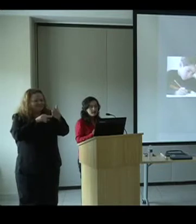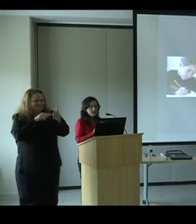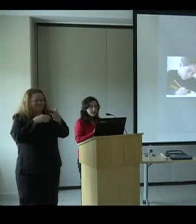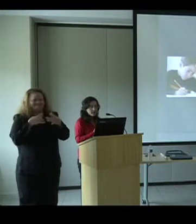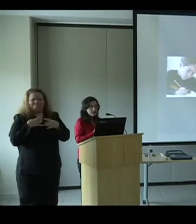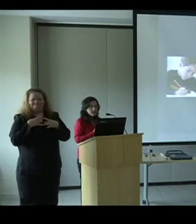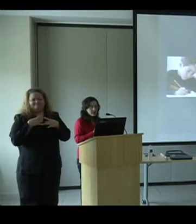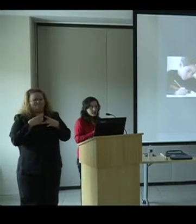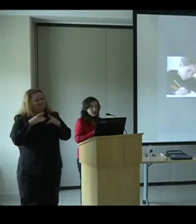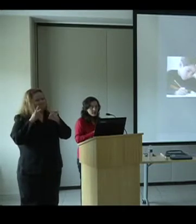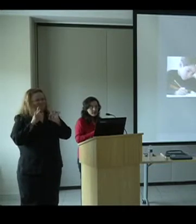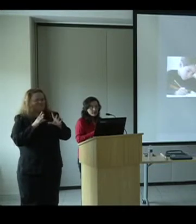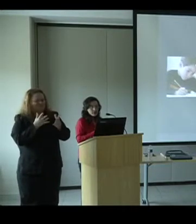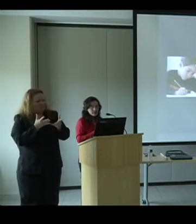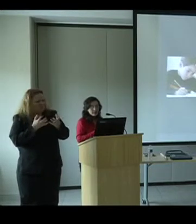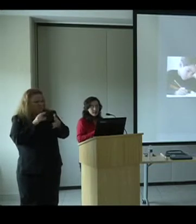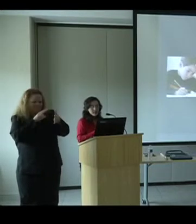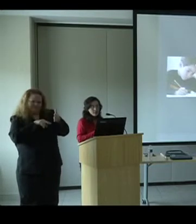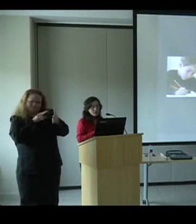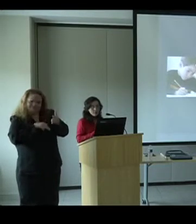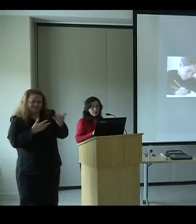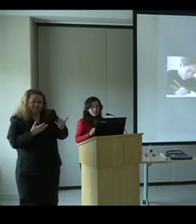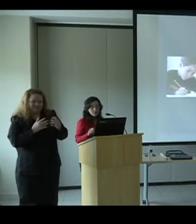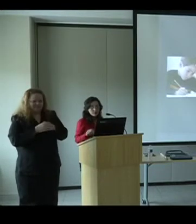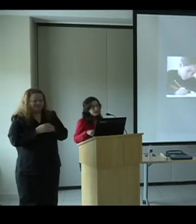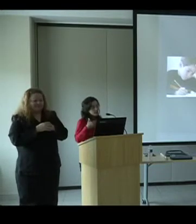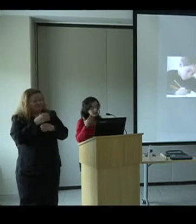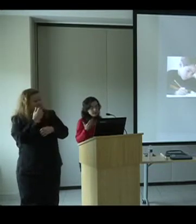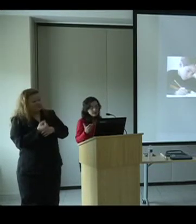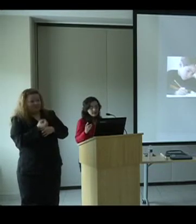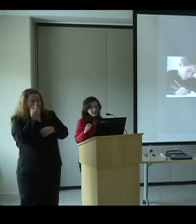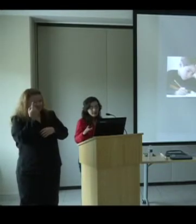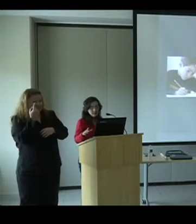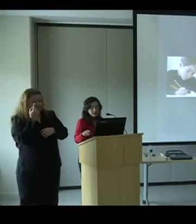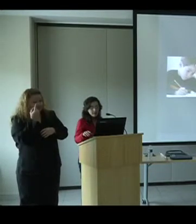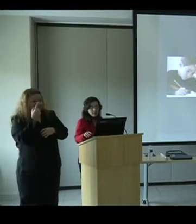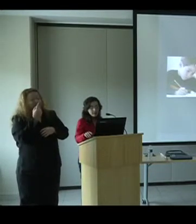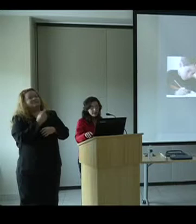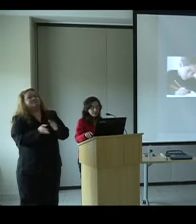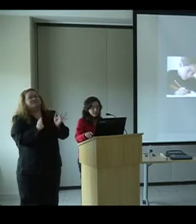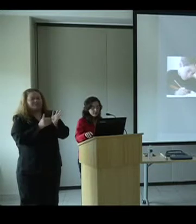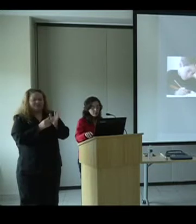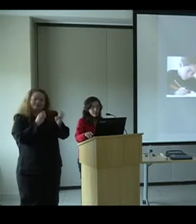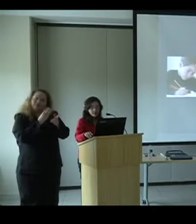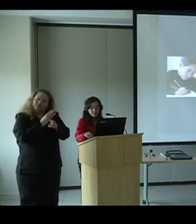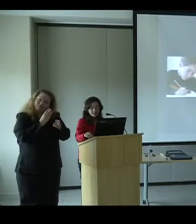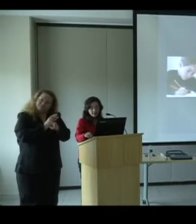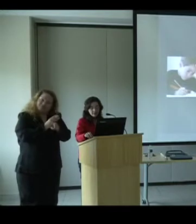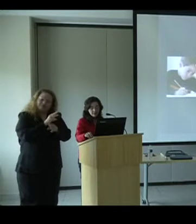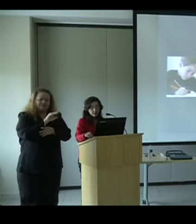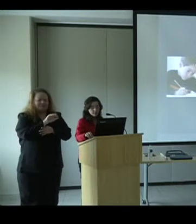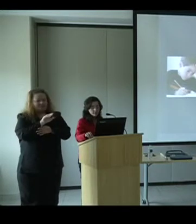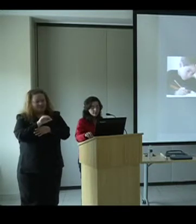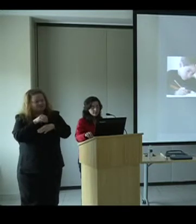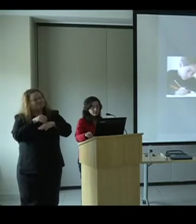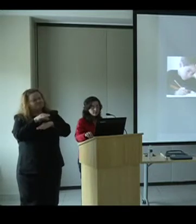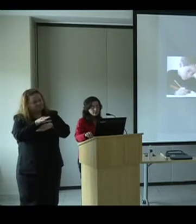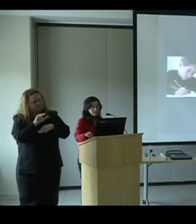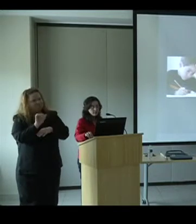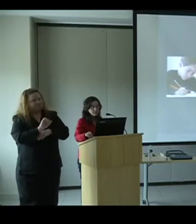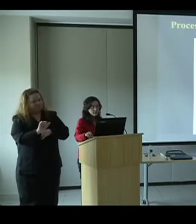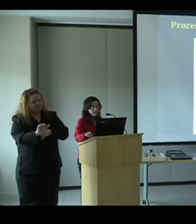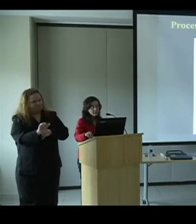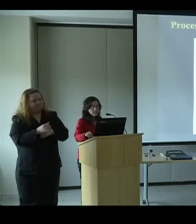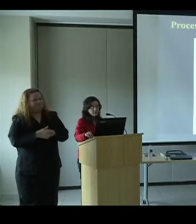a querer leer dificultad en la comprensión y otra vez matemáticas y el deletreo pueden estar afectados